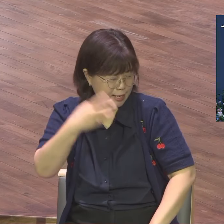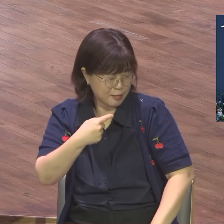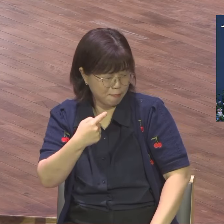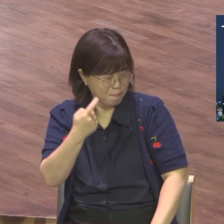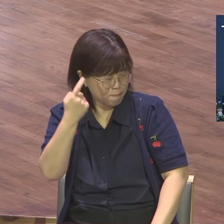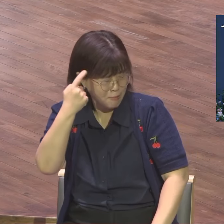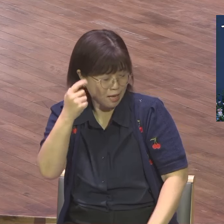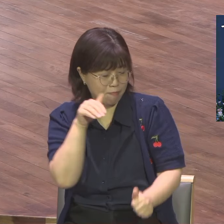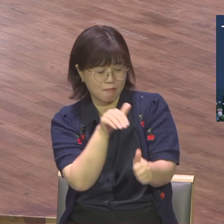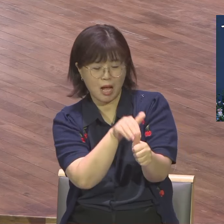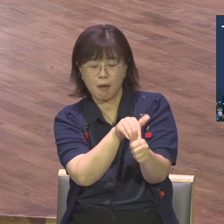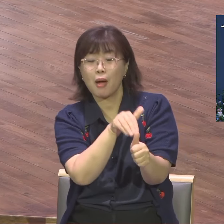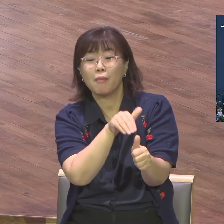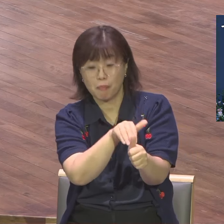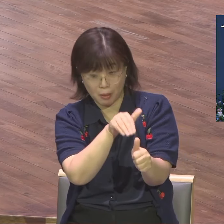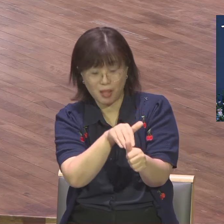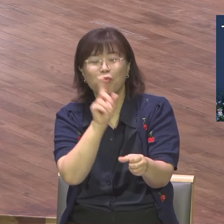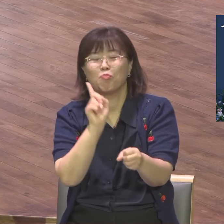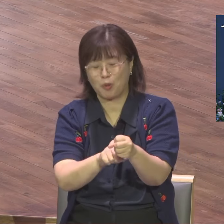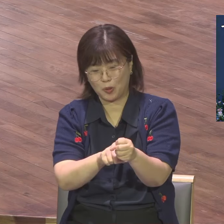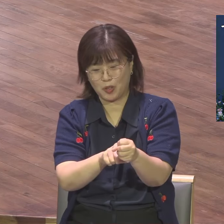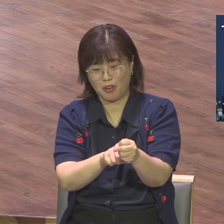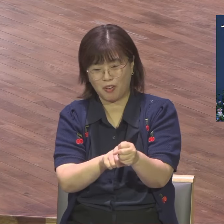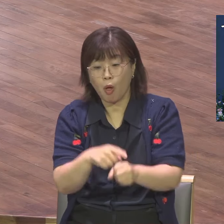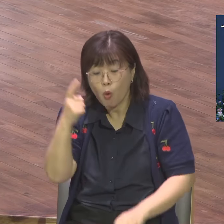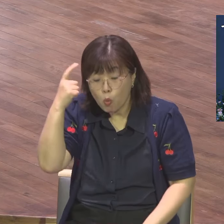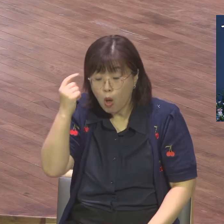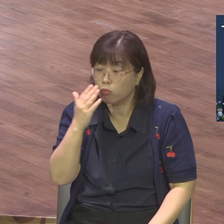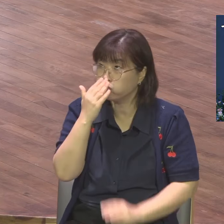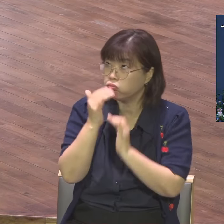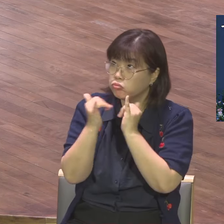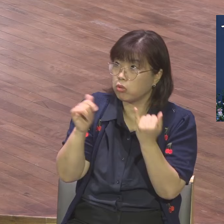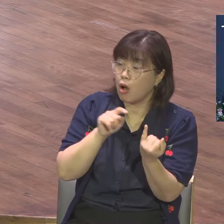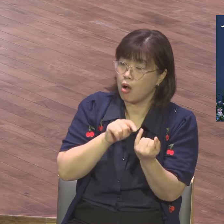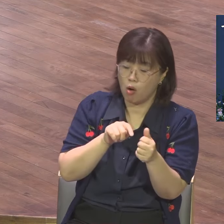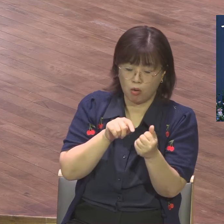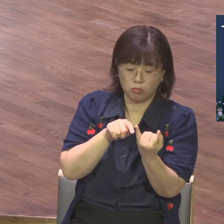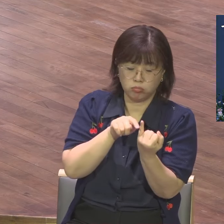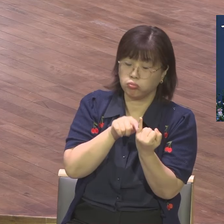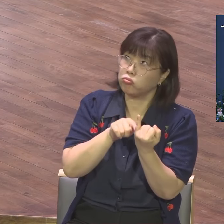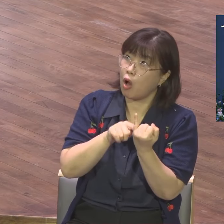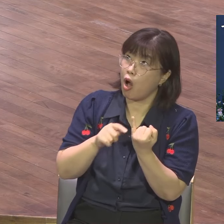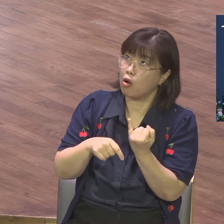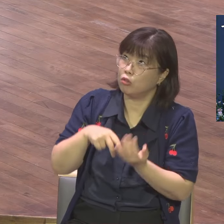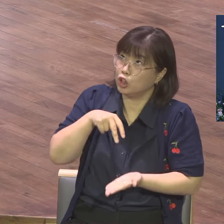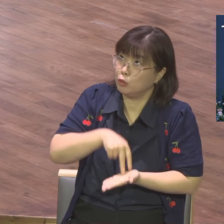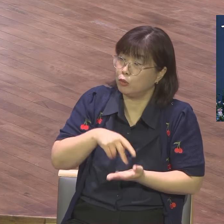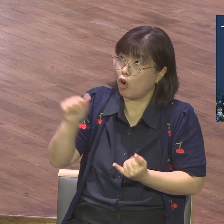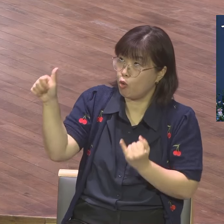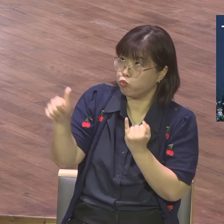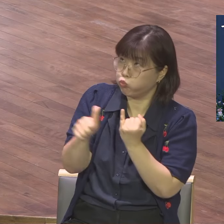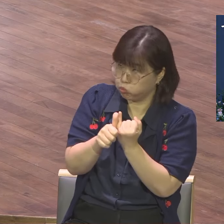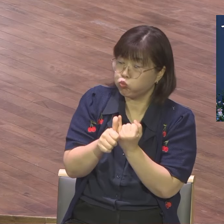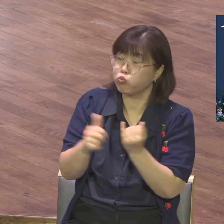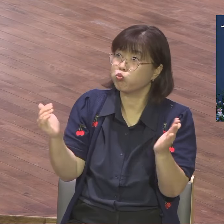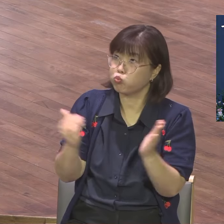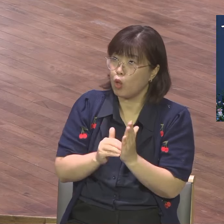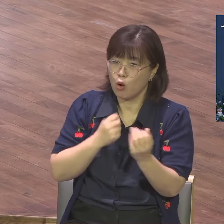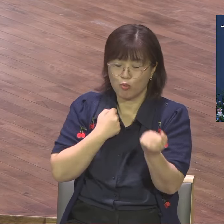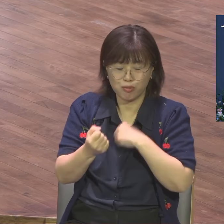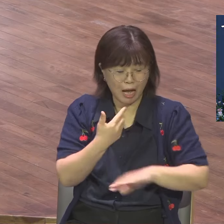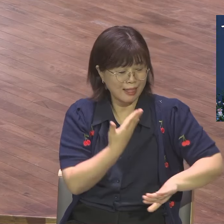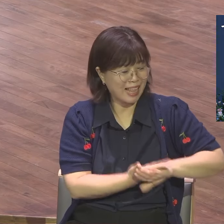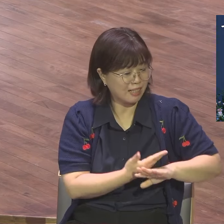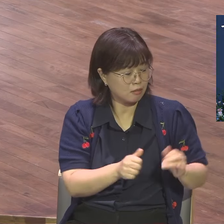되는데 우상을 만들어가지고 우상 숭배를 하는 이스라엘 백성들을 향해서 하나님이 질투하신다